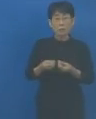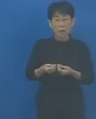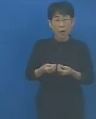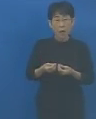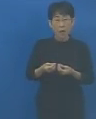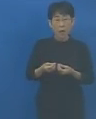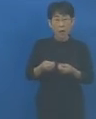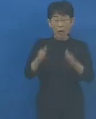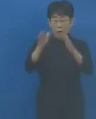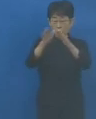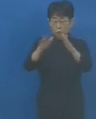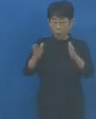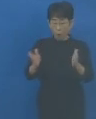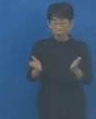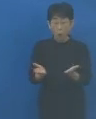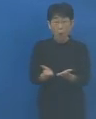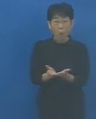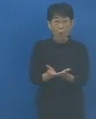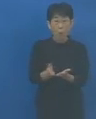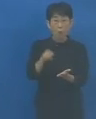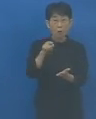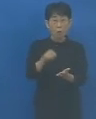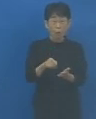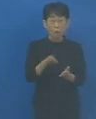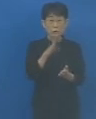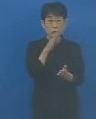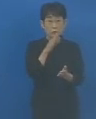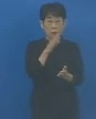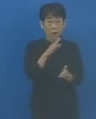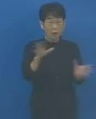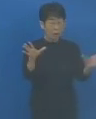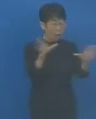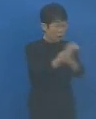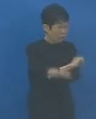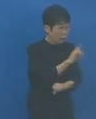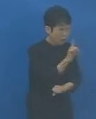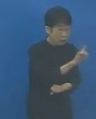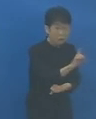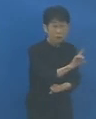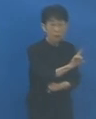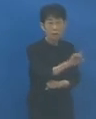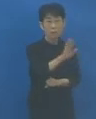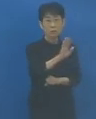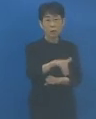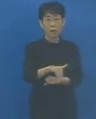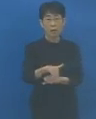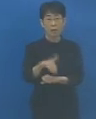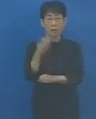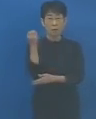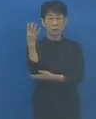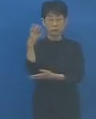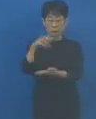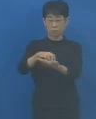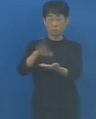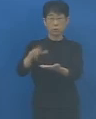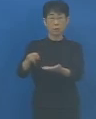になっていたということで、報道が一部でございました。でこれが実は